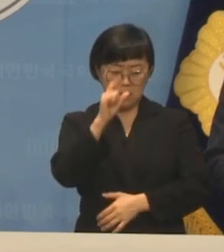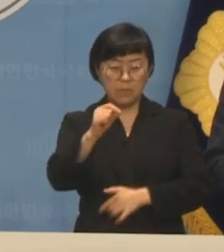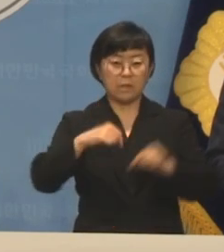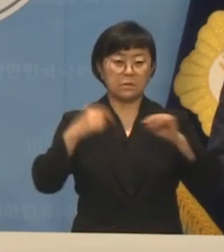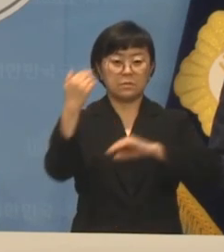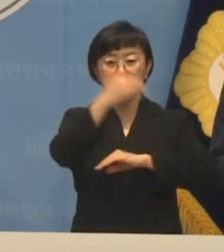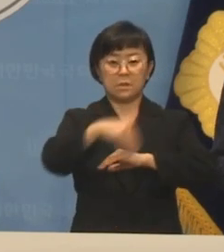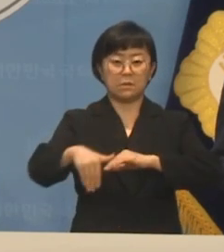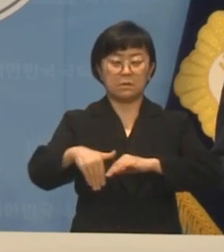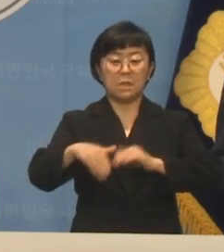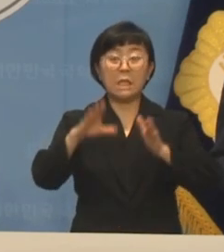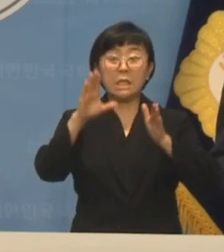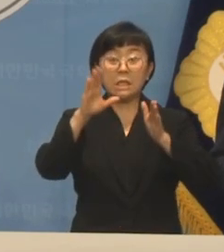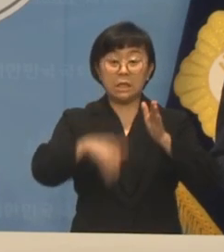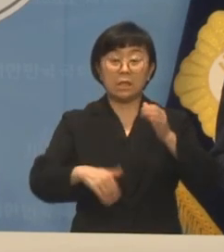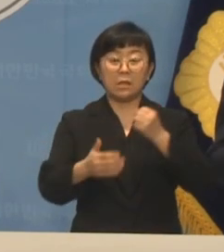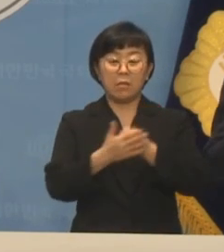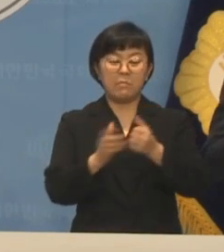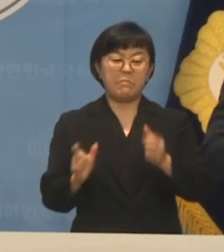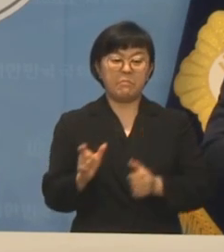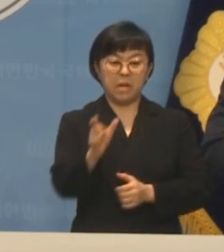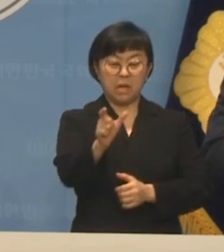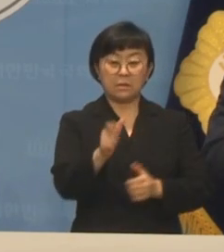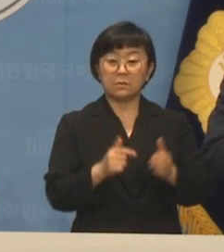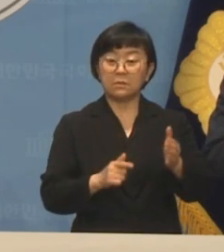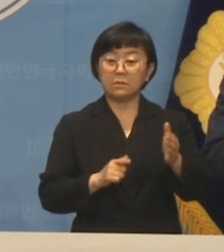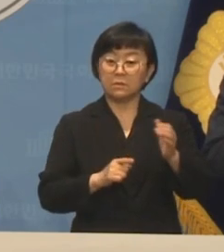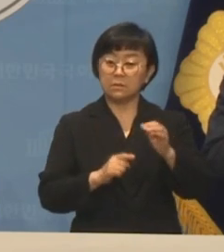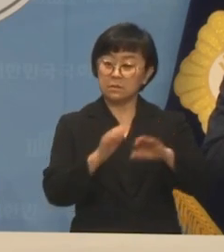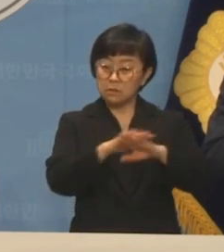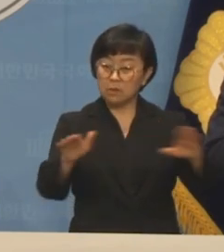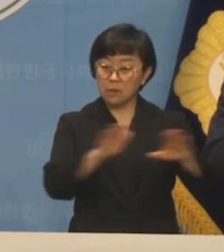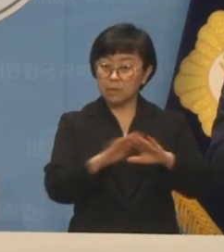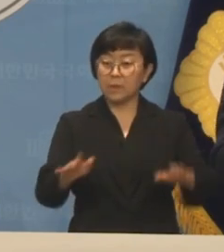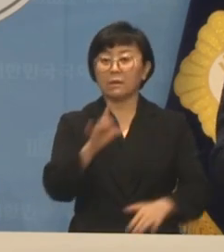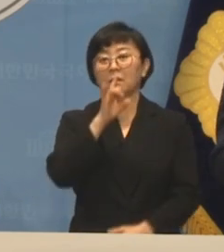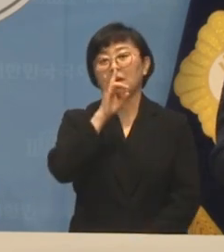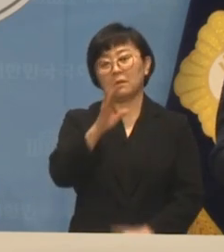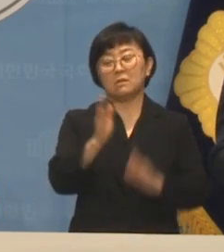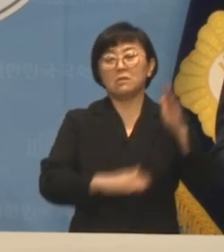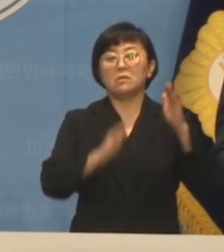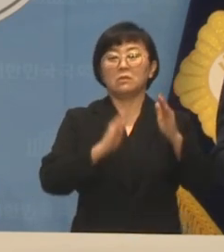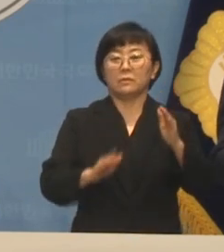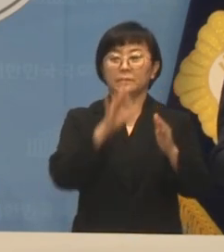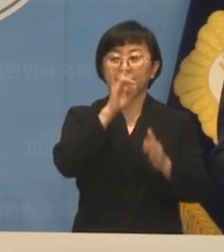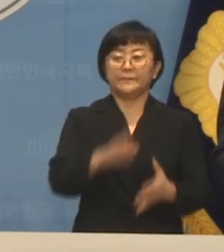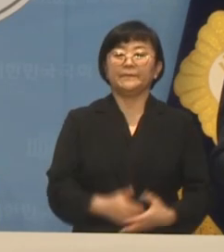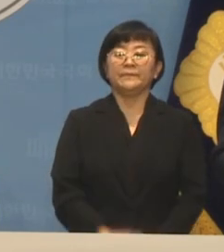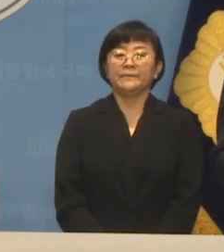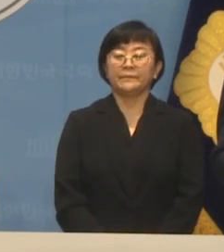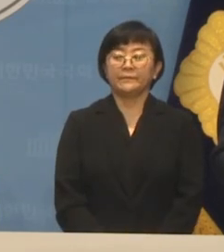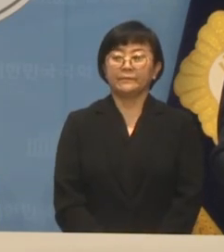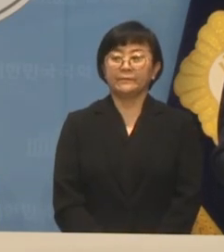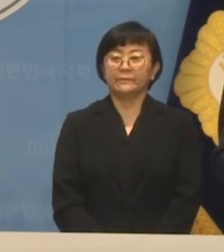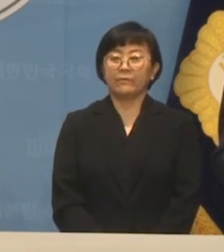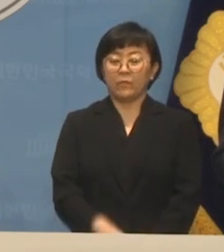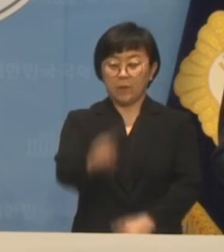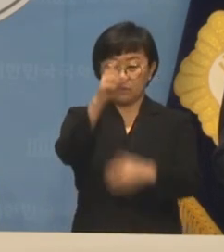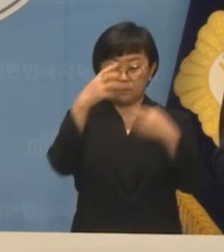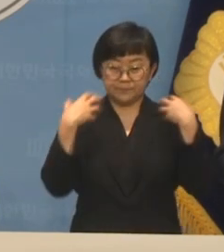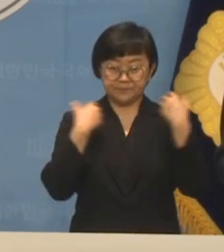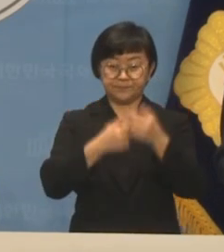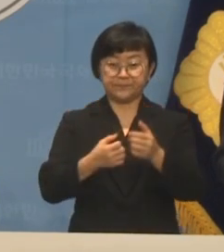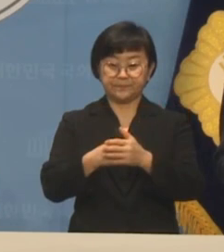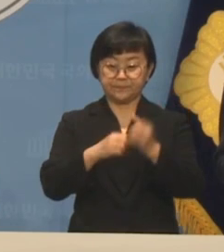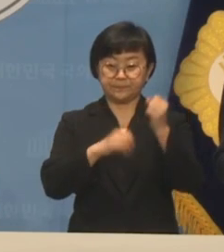정책을 이때다 싶어 끼워 팔기식으로 처리해서는 결코 안 됩니다. 이는 정부